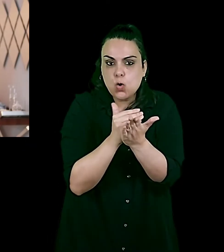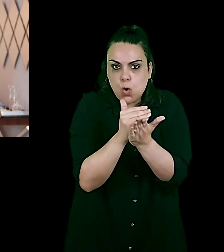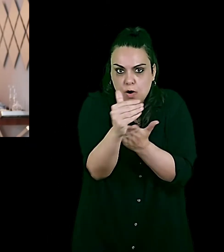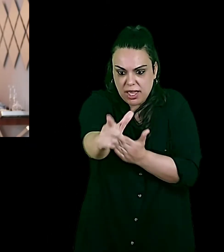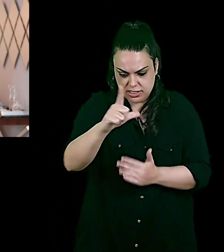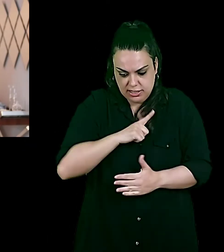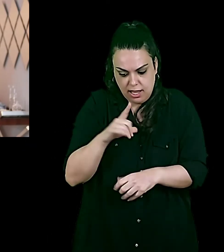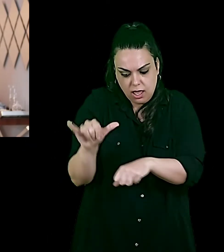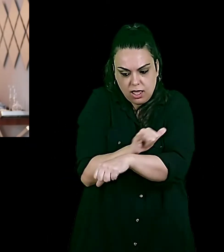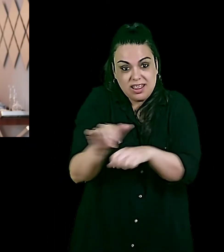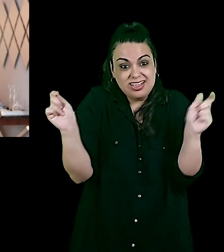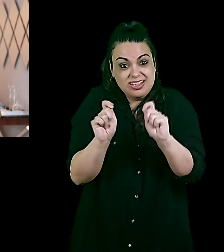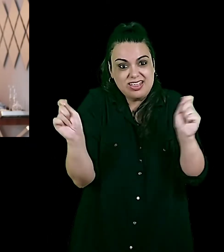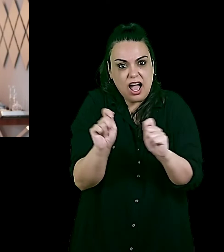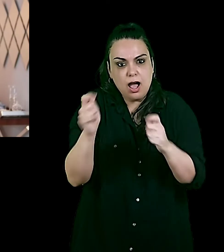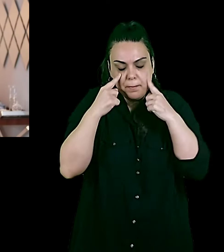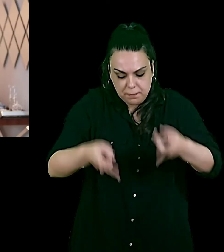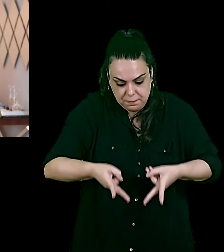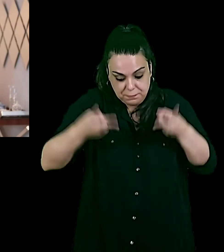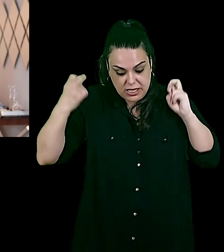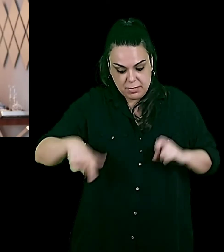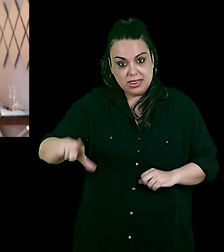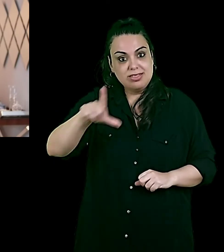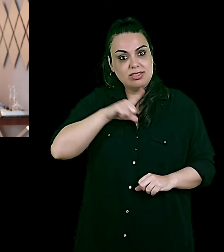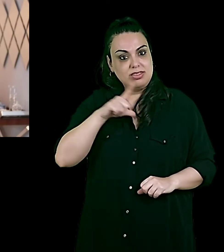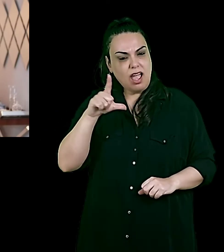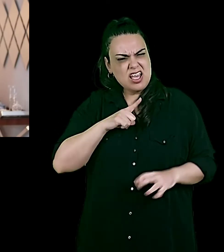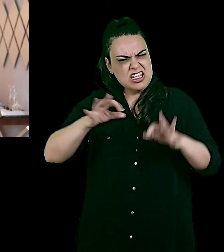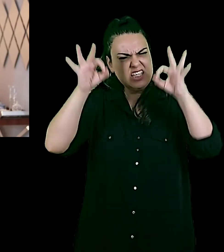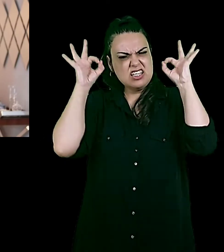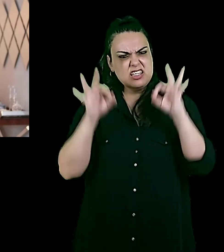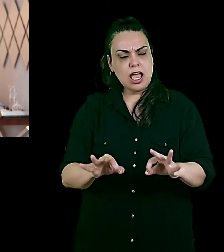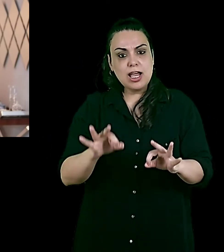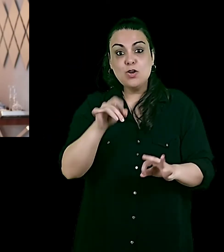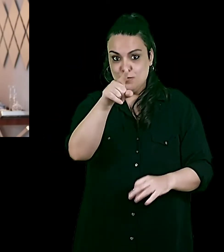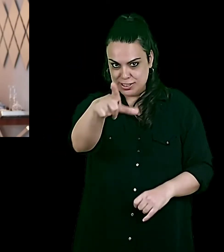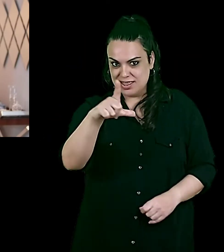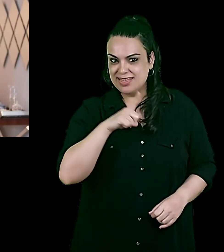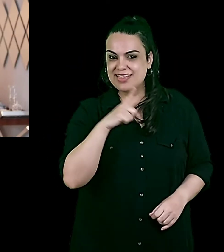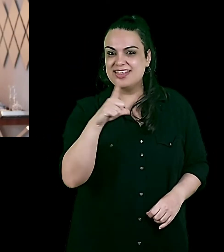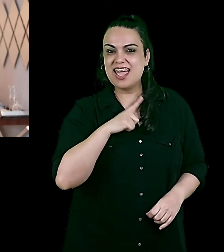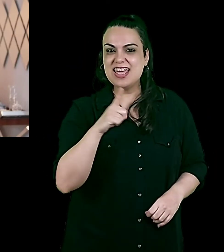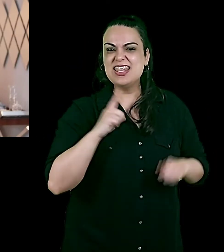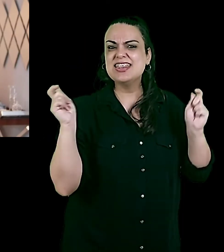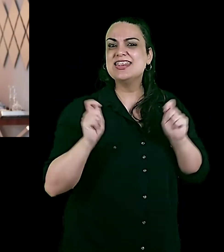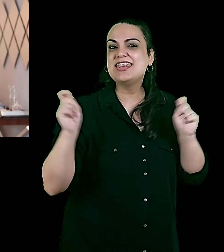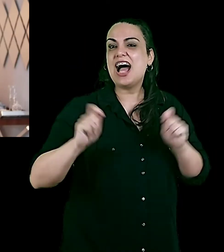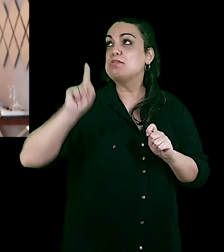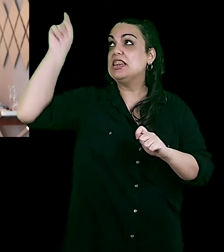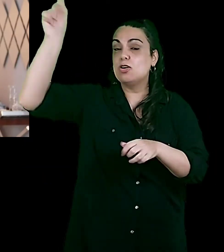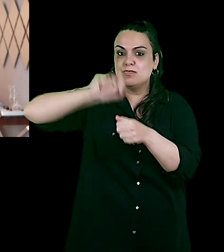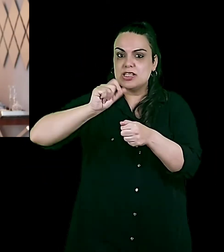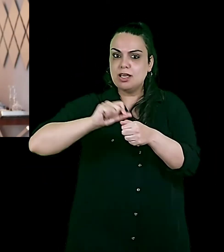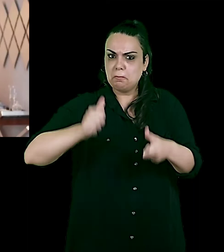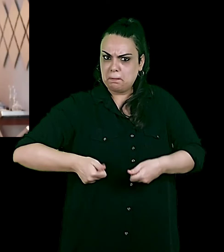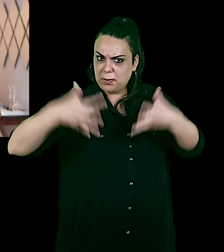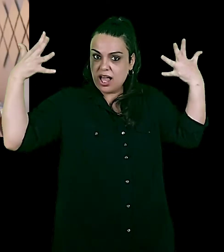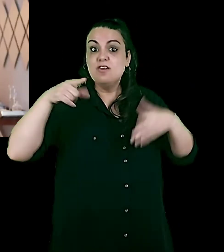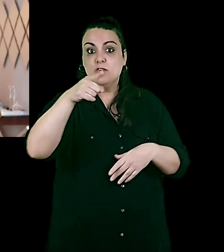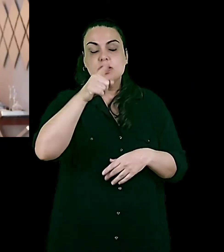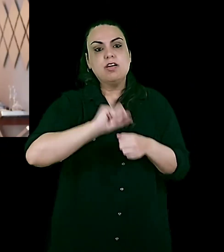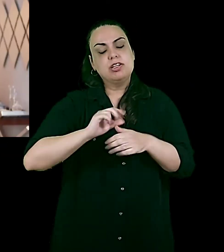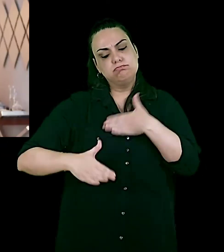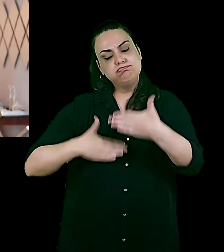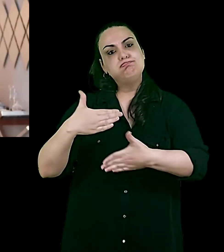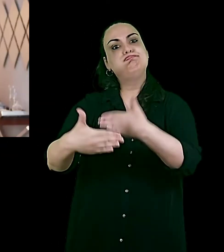fazer com aquilo que você já tem, identificando o que você tem, na certeza que o que você tem é o suficiente para Deus operar, você